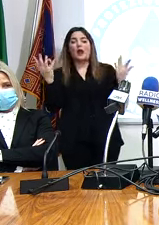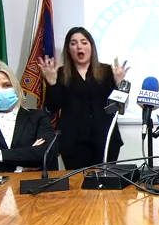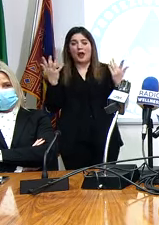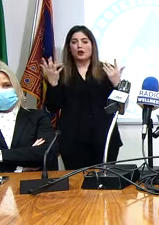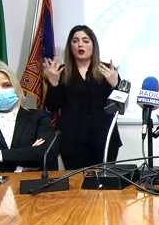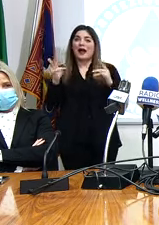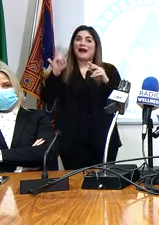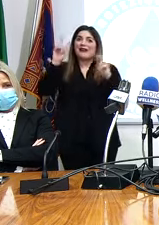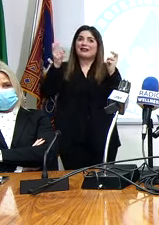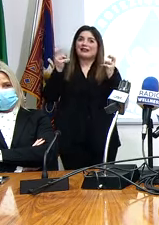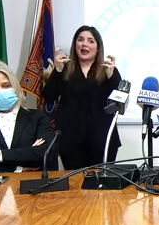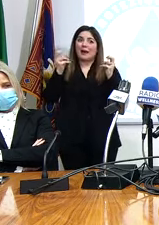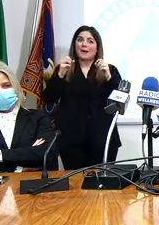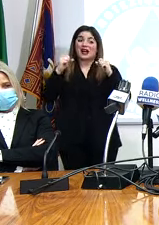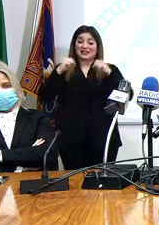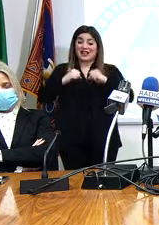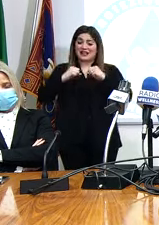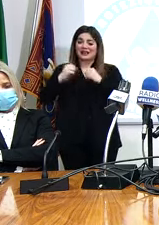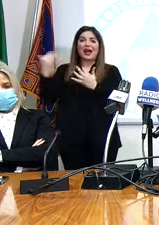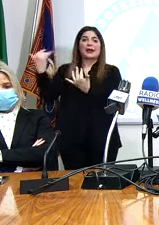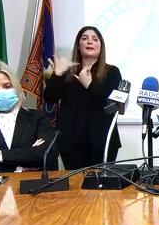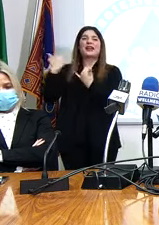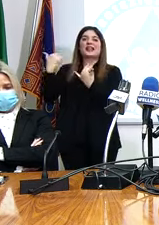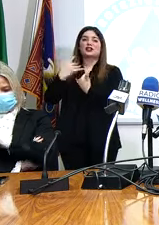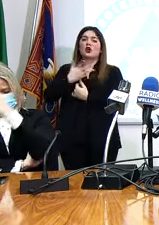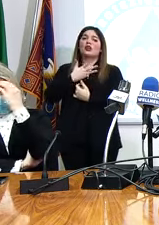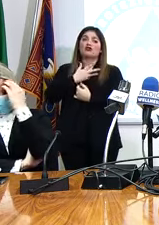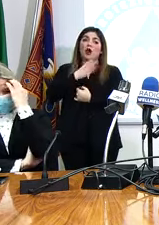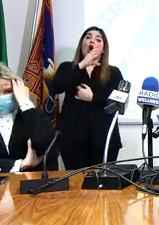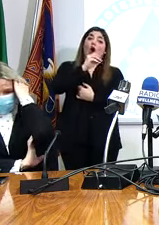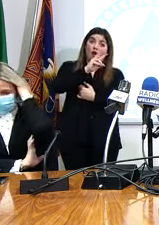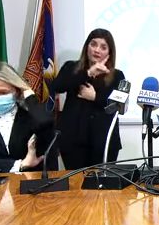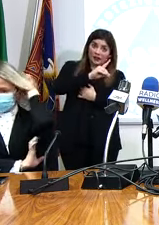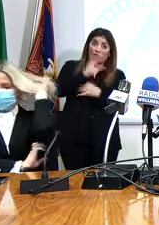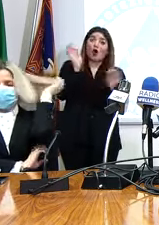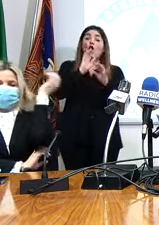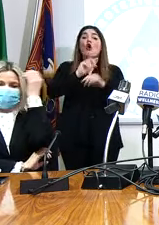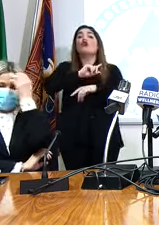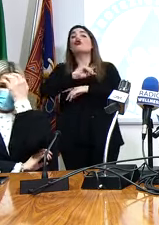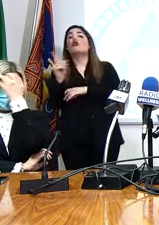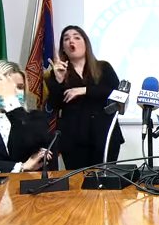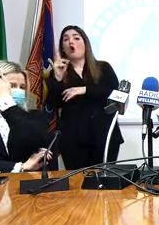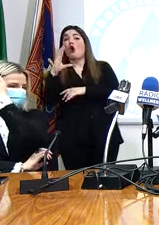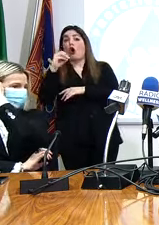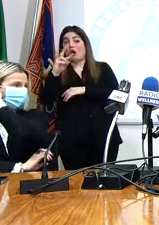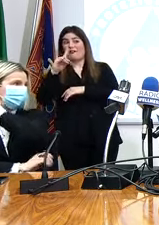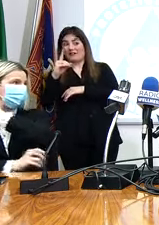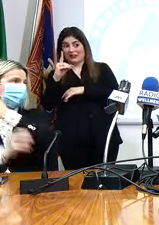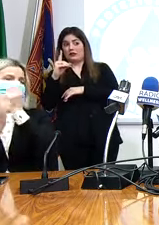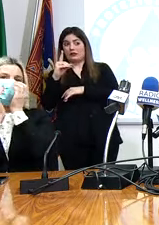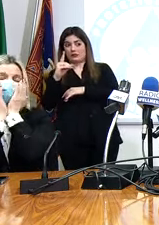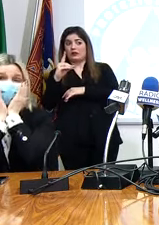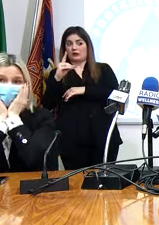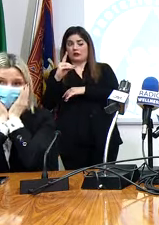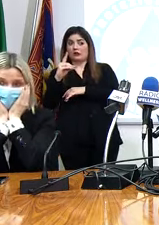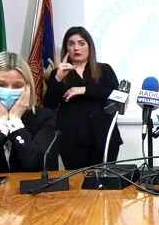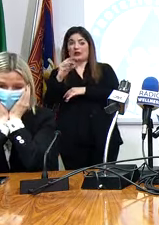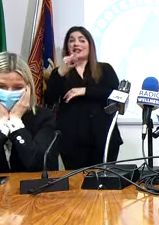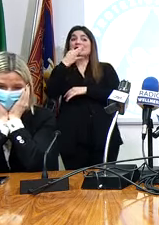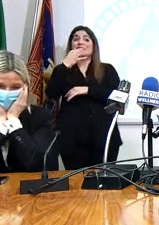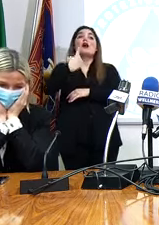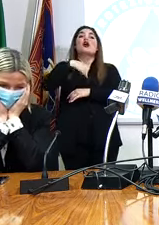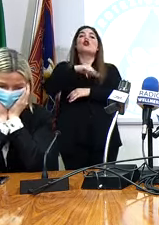sanitaria è Covid e non Covid, perché comunque abbiamo una classificazione. Noi abbiamo recepito e preso in